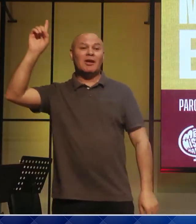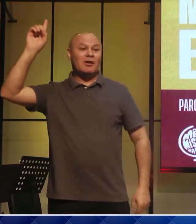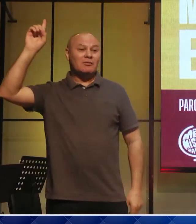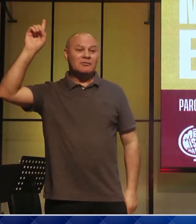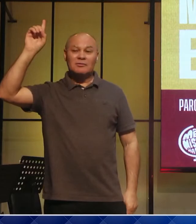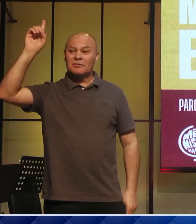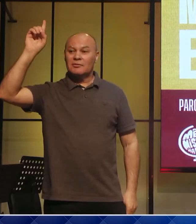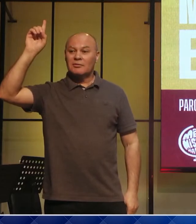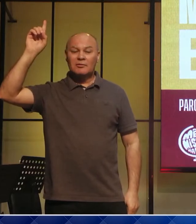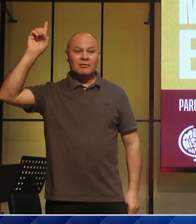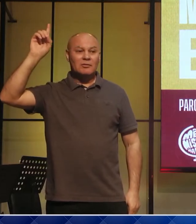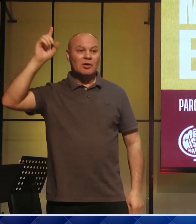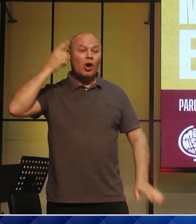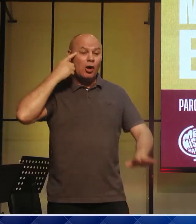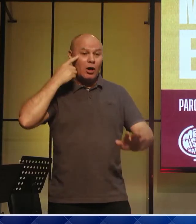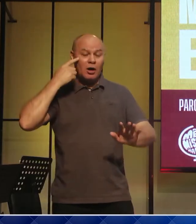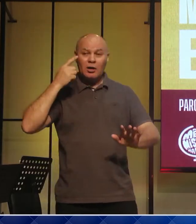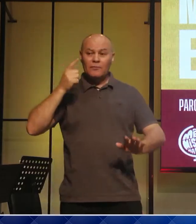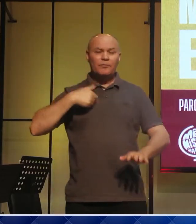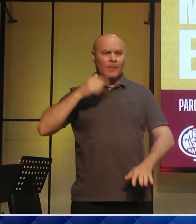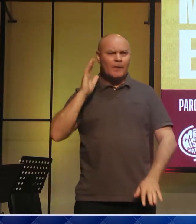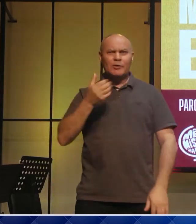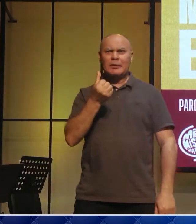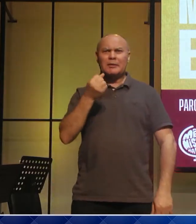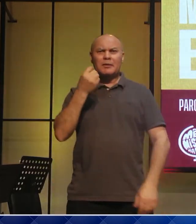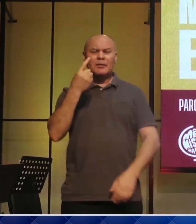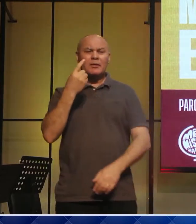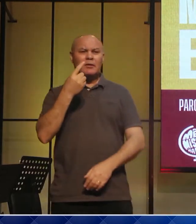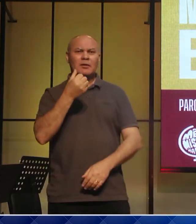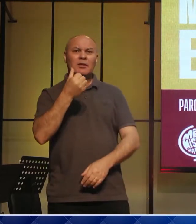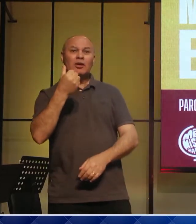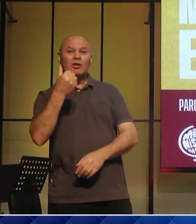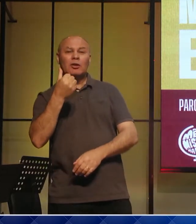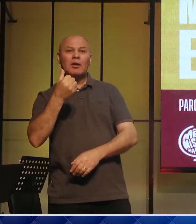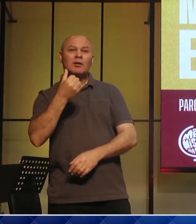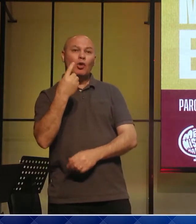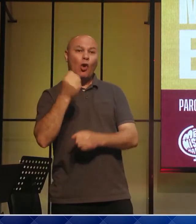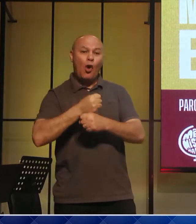anos. A gente é uma geração que tem tudo fácil.